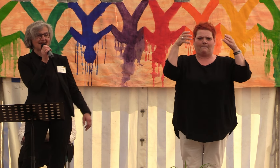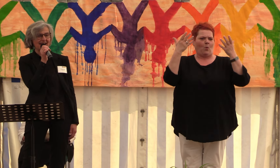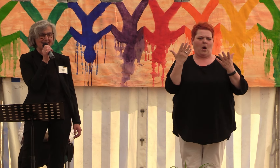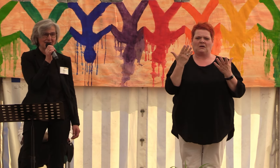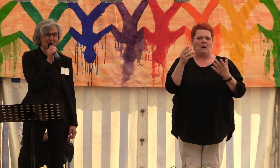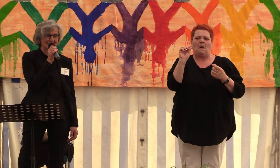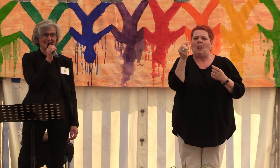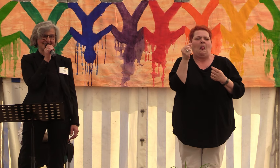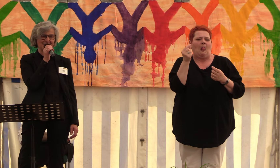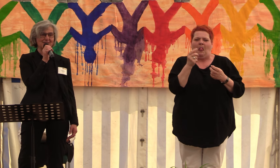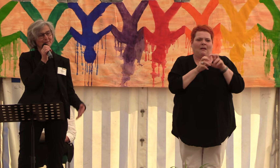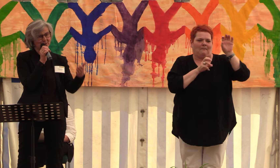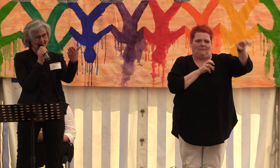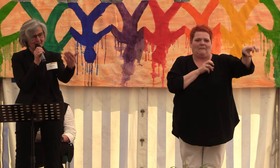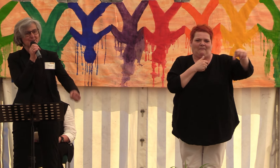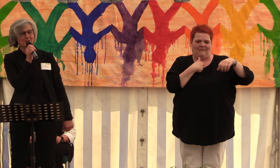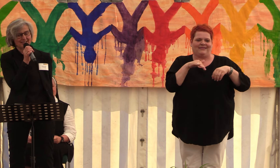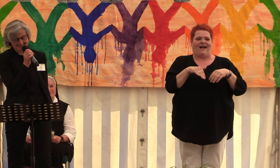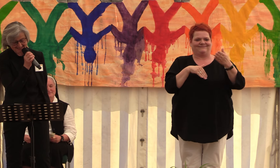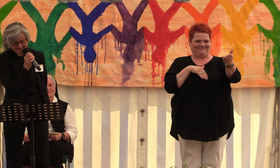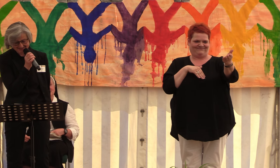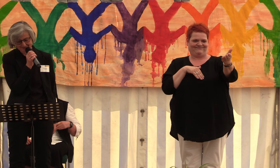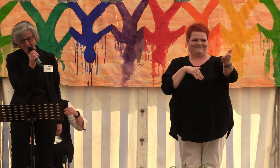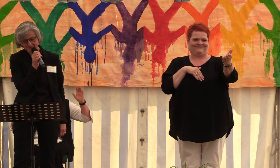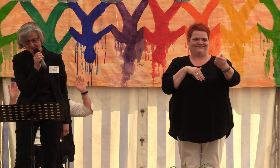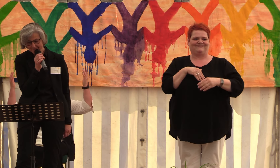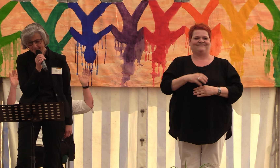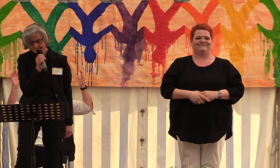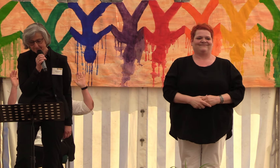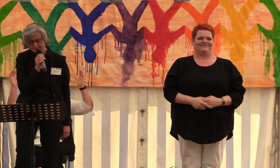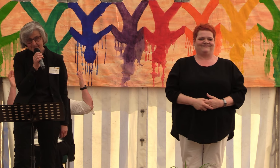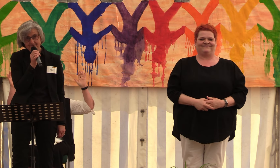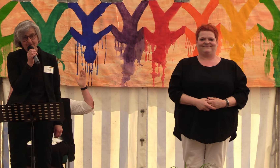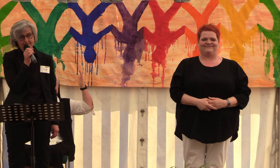ganz kleinen Einheit vertreten sind in der Zwischenzeit. Schön, dass Sie da sind.